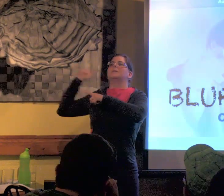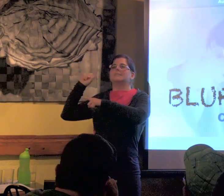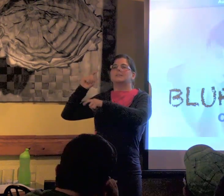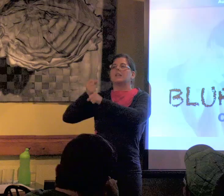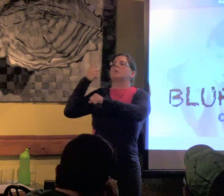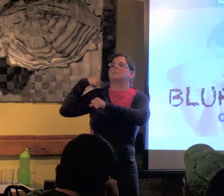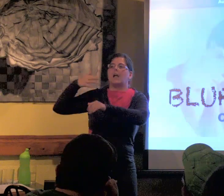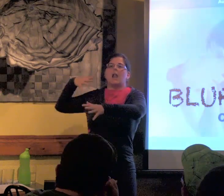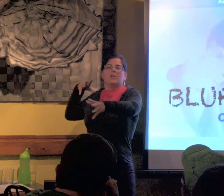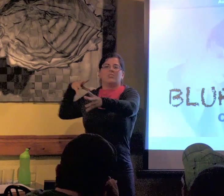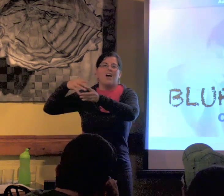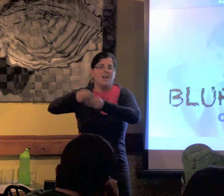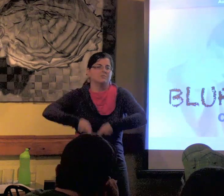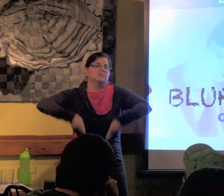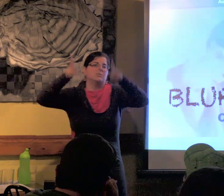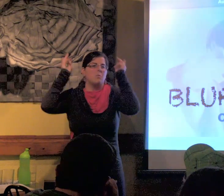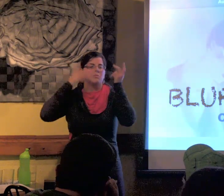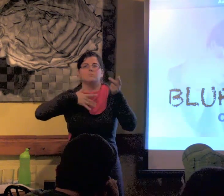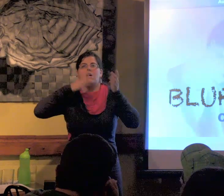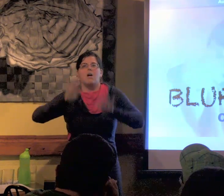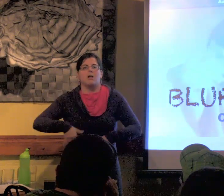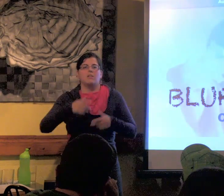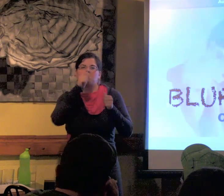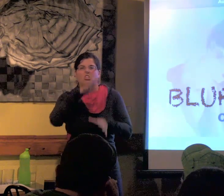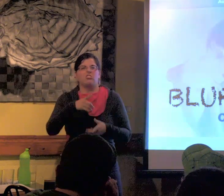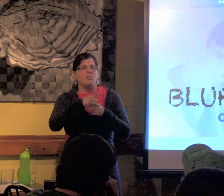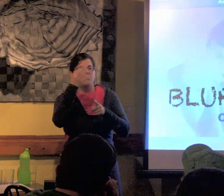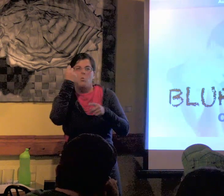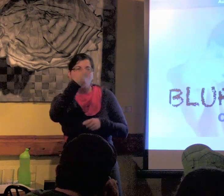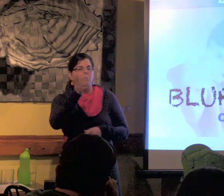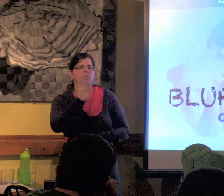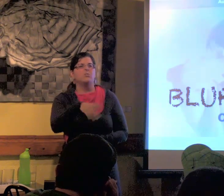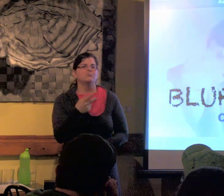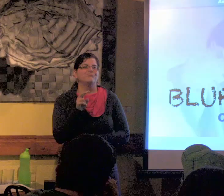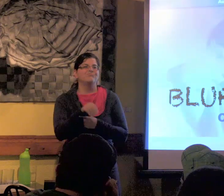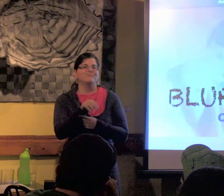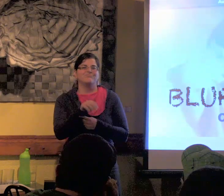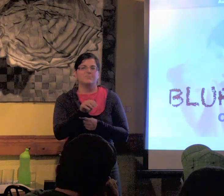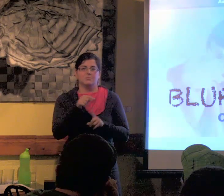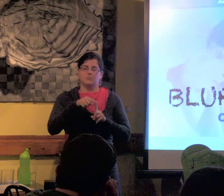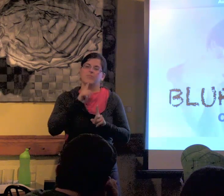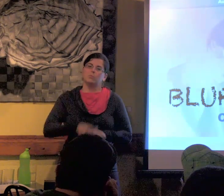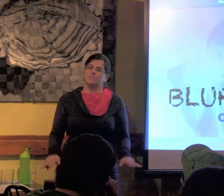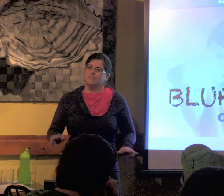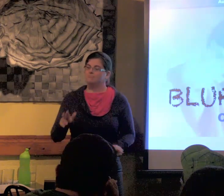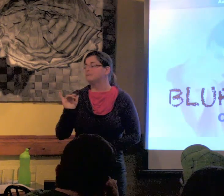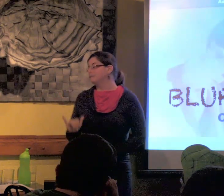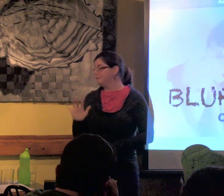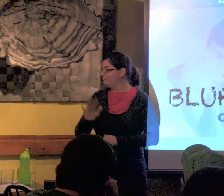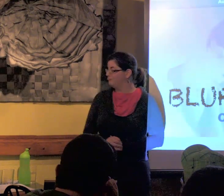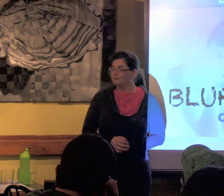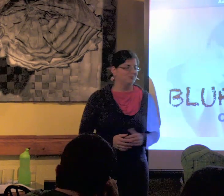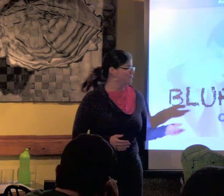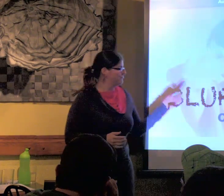la gêne s'installe, l'inconfort, là. Mais si vous prenez ça une journée, une semaine, une année, des années. Ça a l'air de quoi?